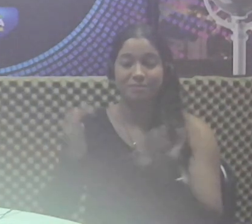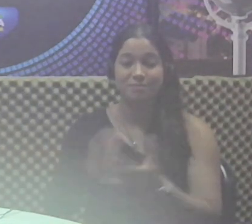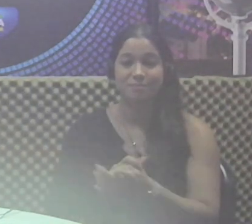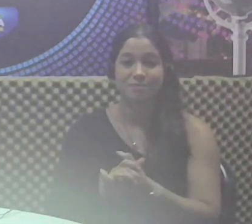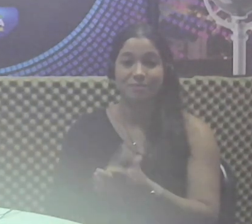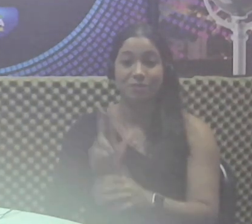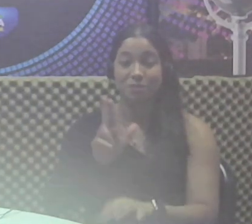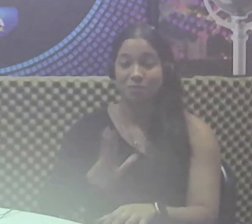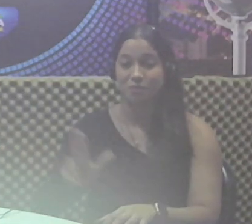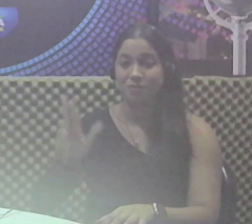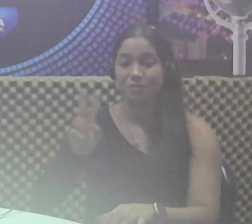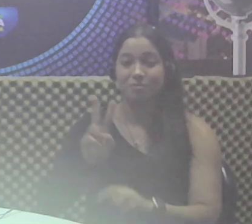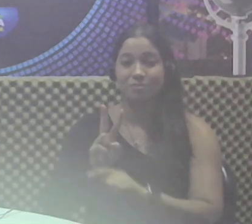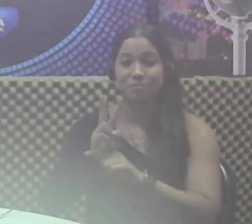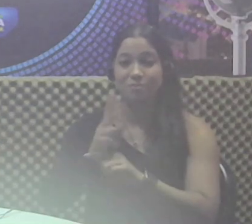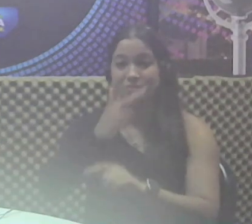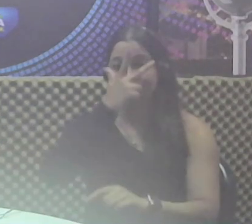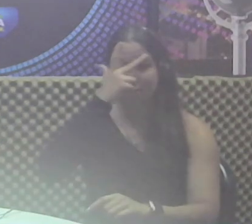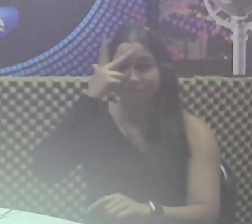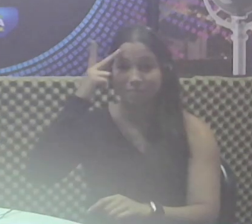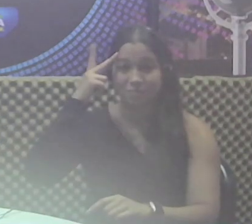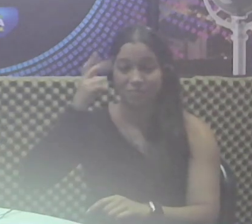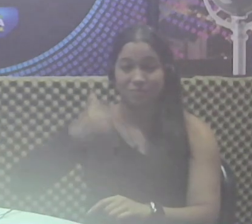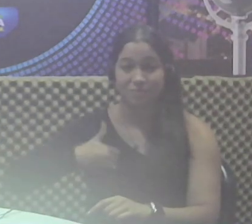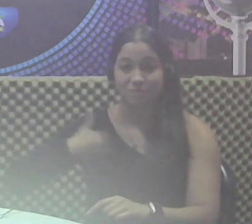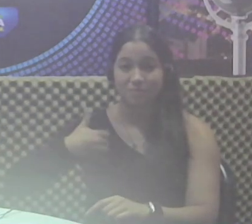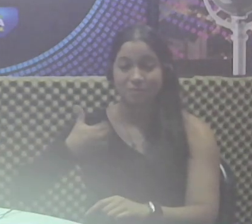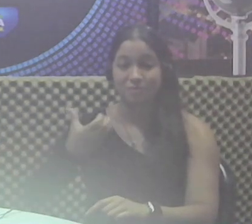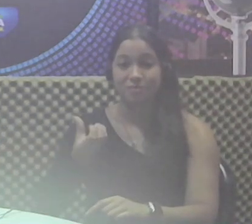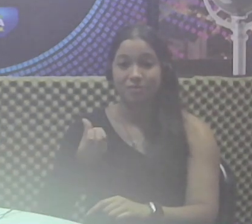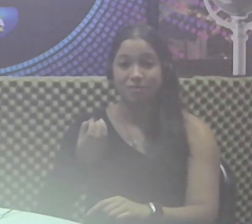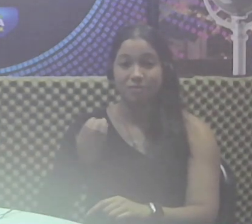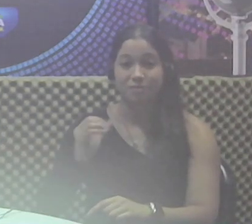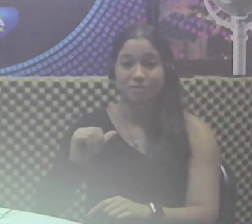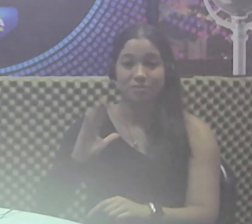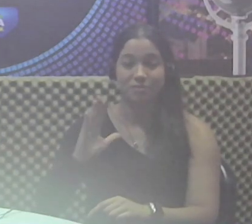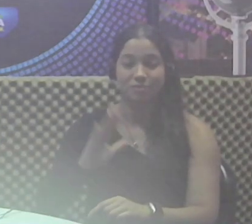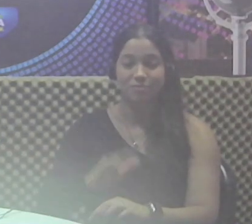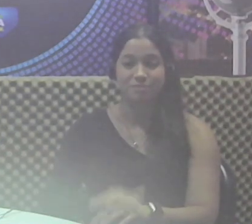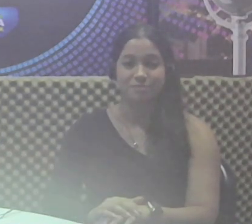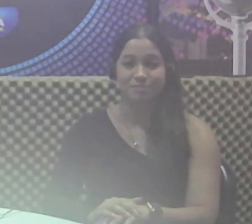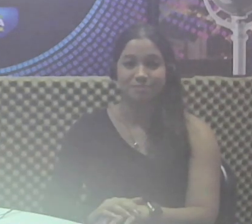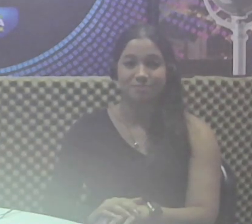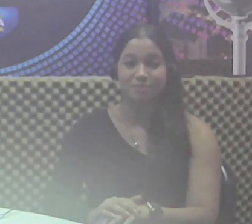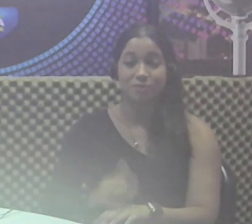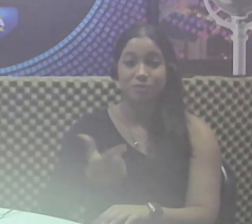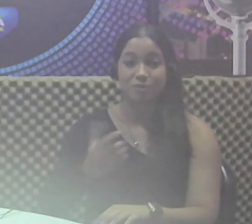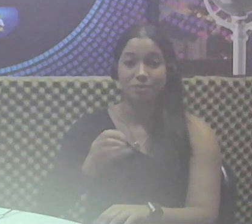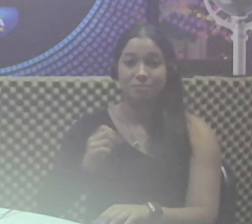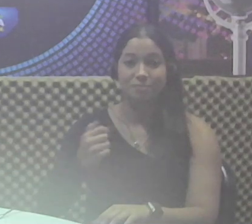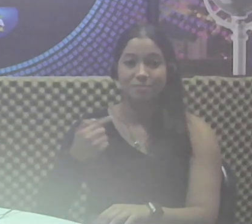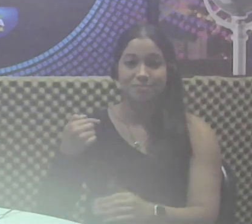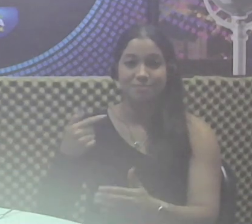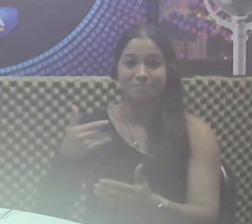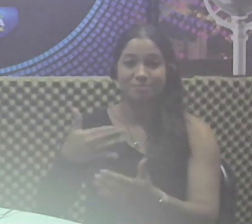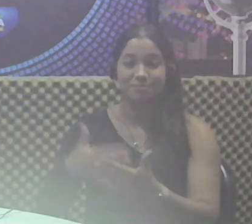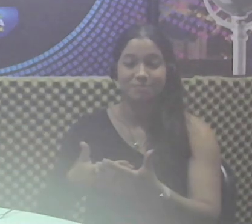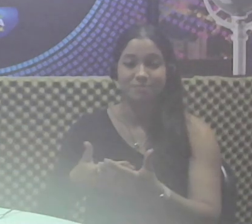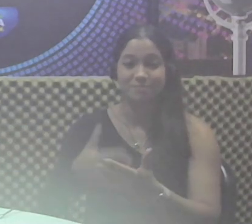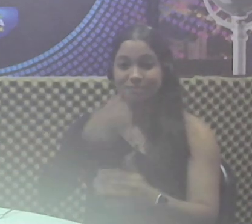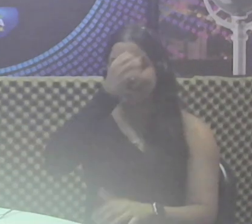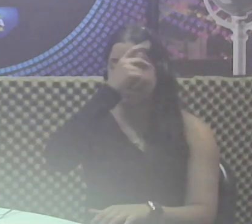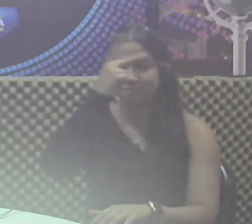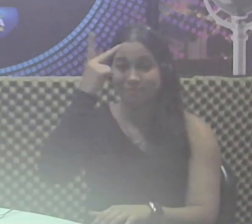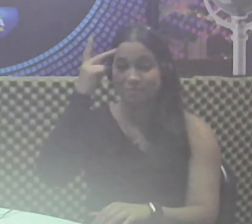E Uberlândia também cuida de outros jovens de mais de 60 anos. De 2017 para cá, a